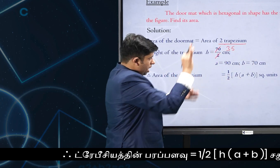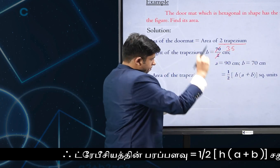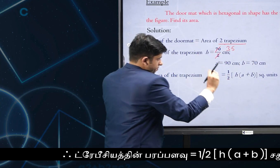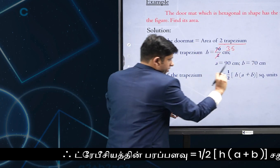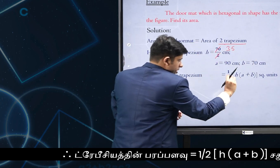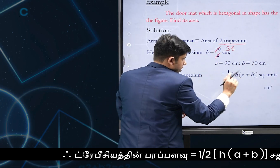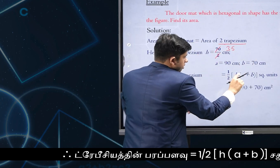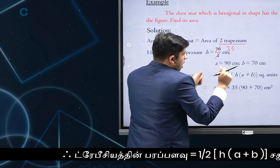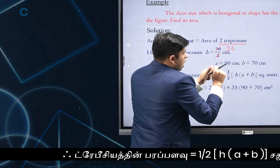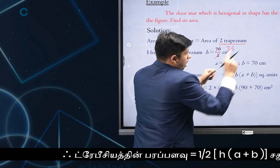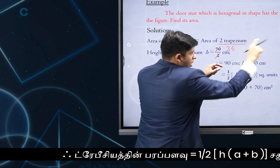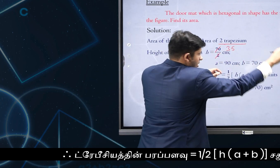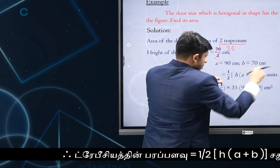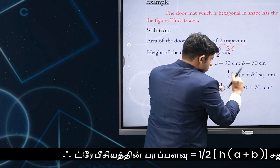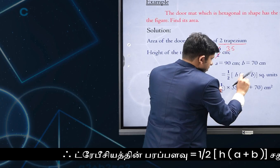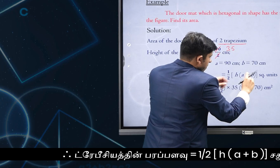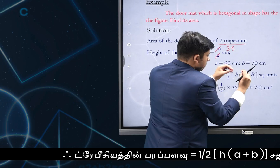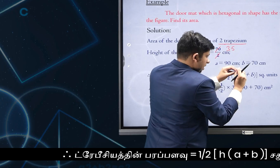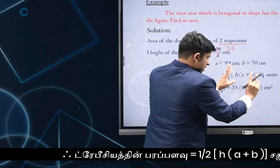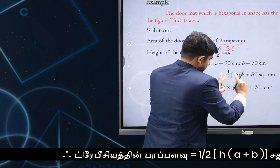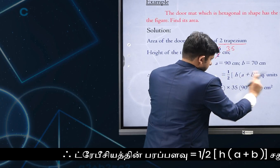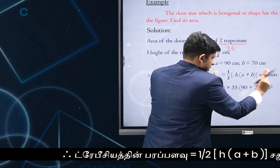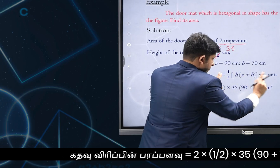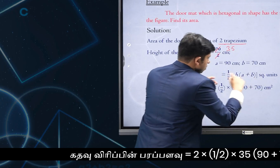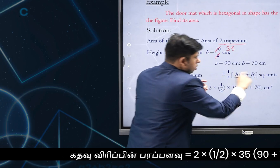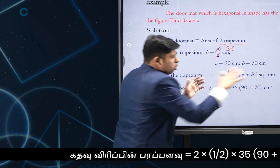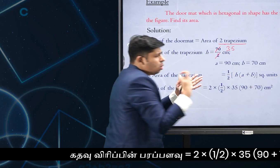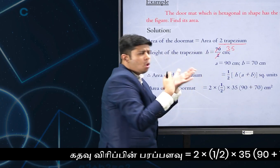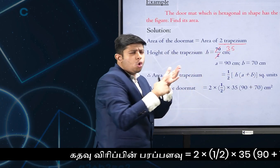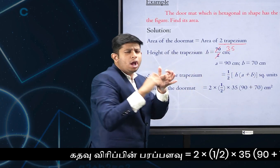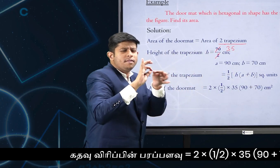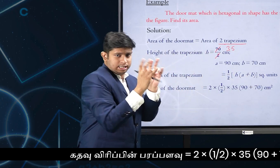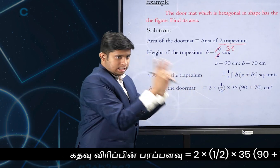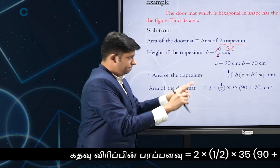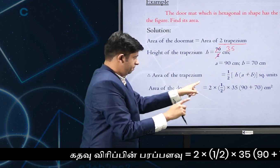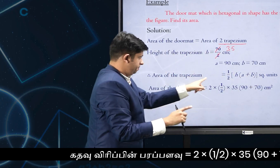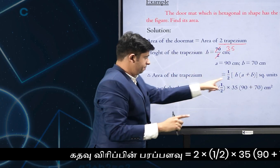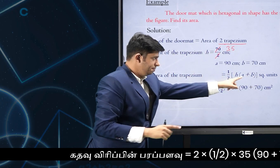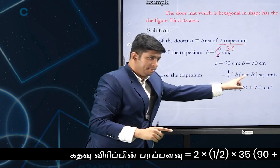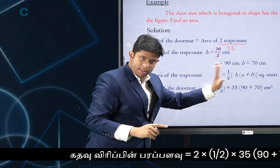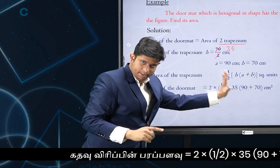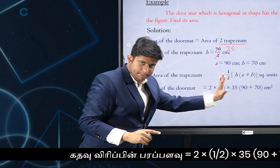அடைப்புக்குறிக்குள் a கூட்டல் b சதுர அலகுகள். கதவு விரிப்பின் பரப்பளவு ஈடு